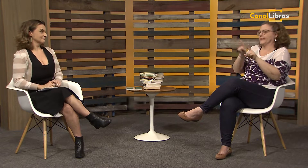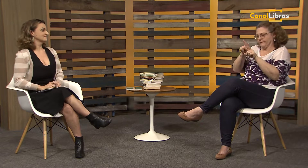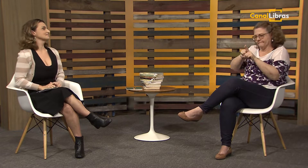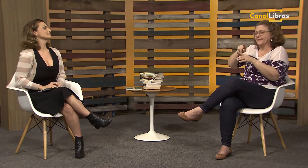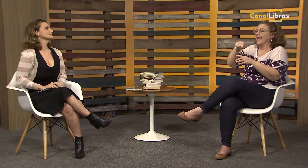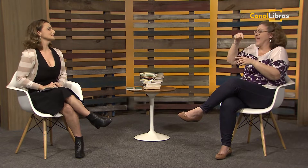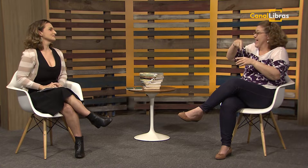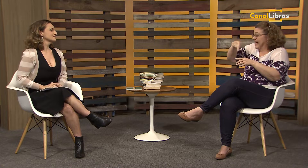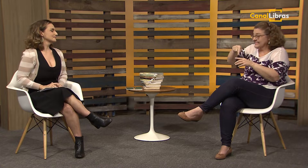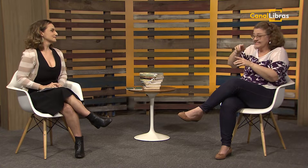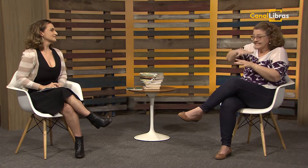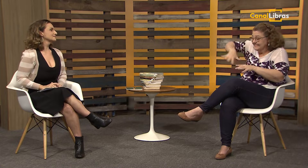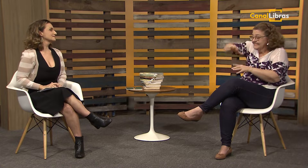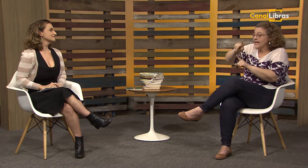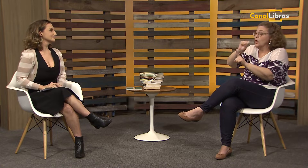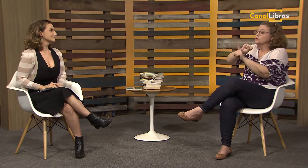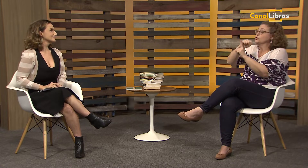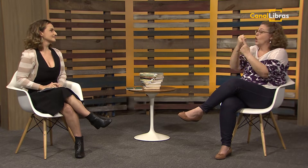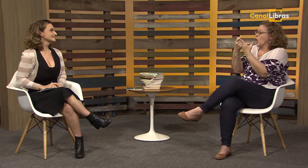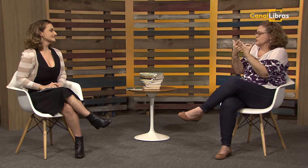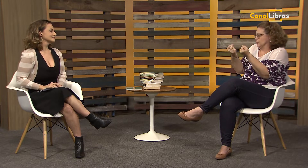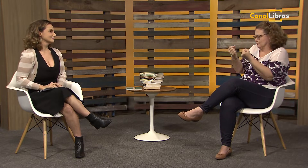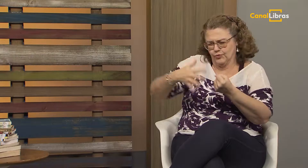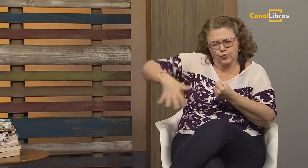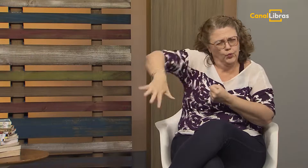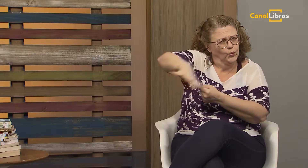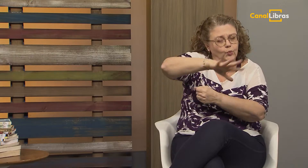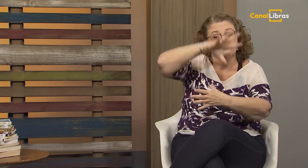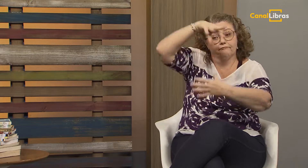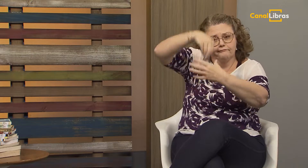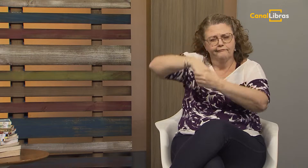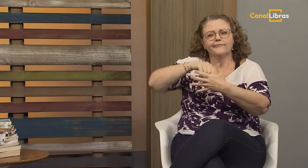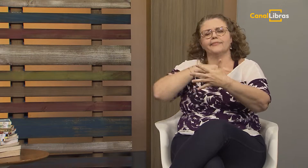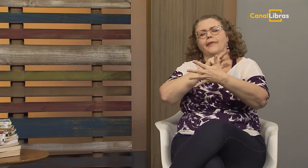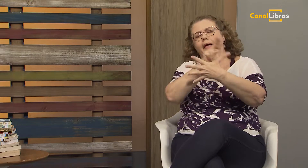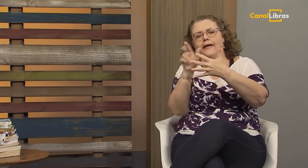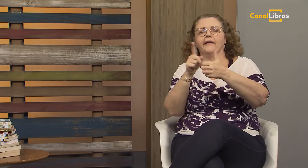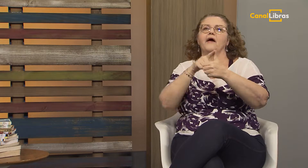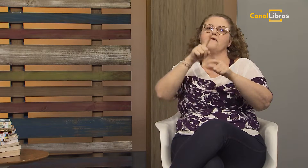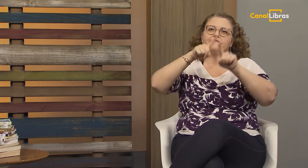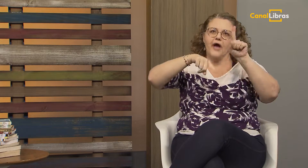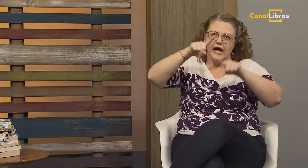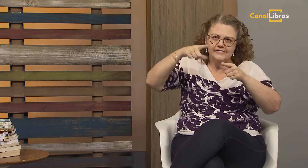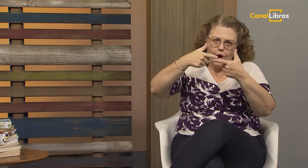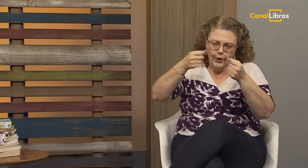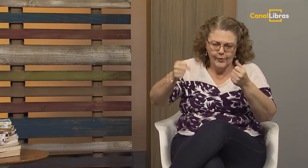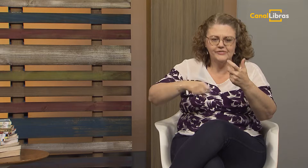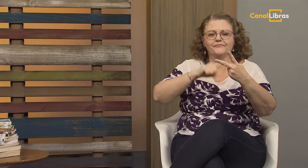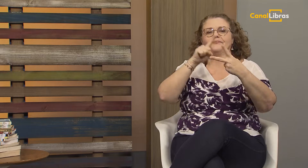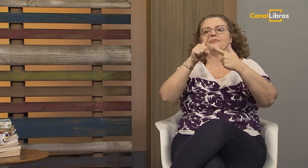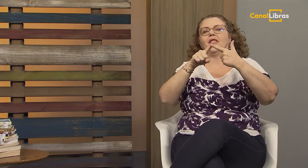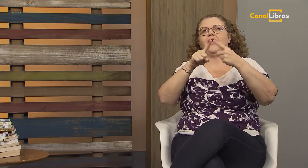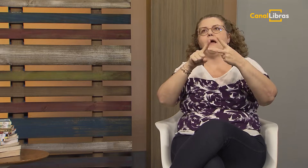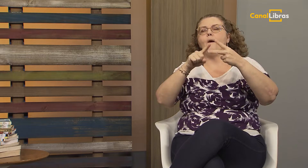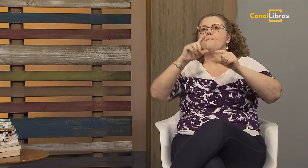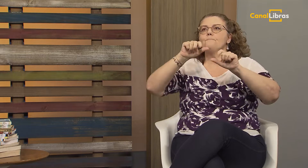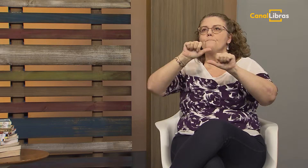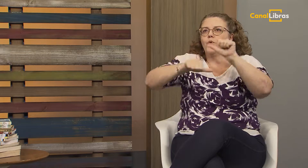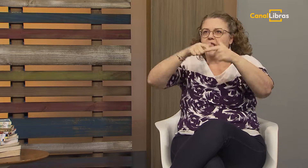no âmbito sociolinguístico, temos fatores como variação linguística, mudanças